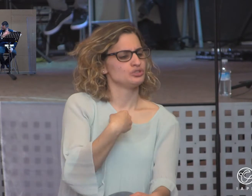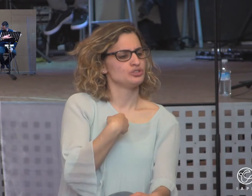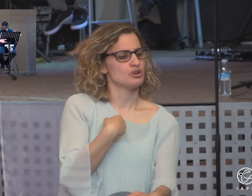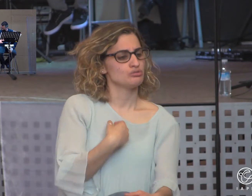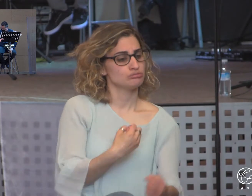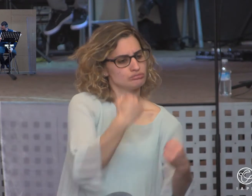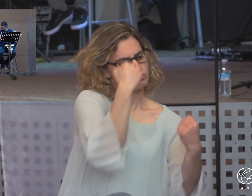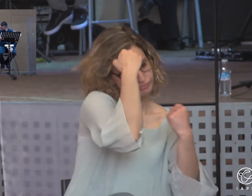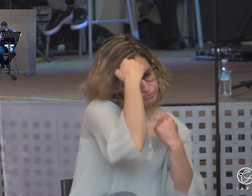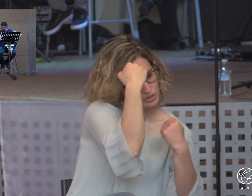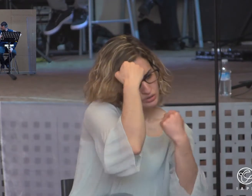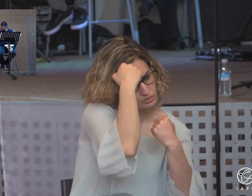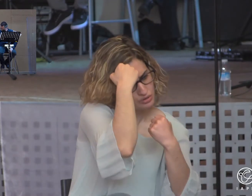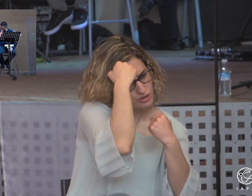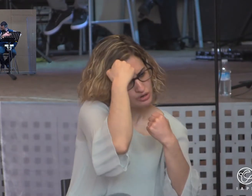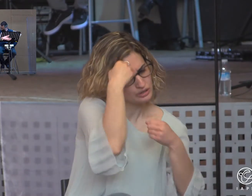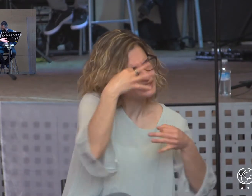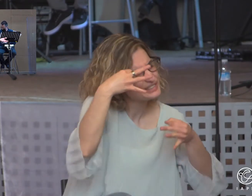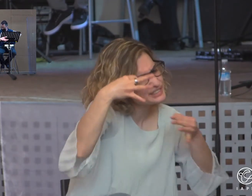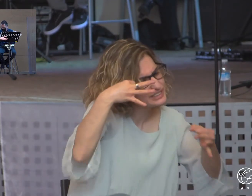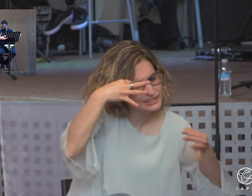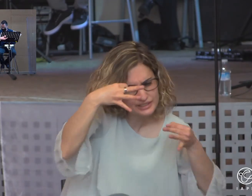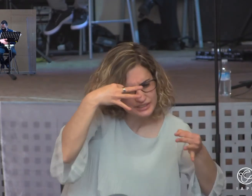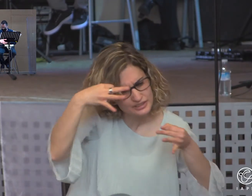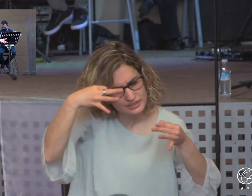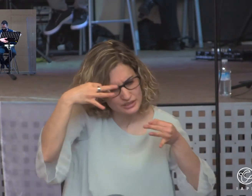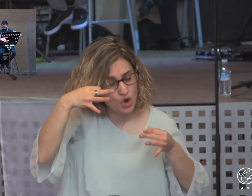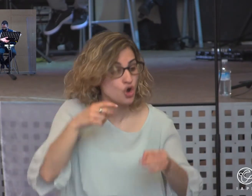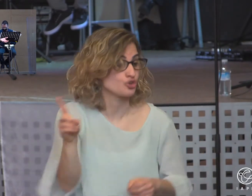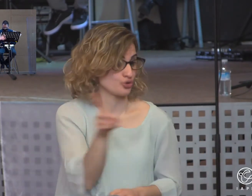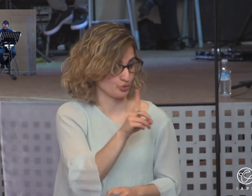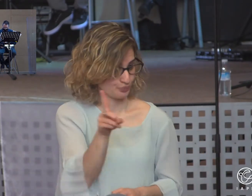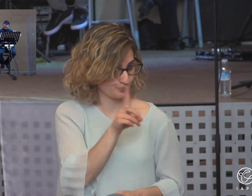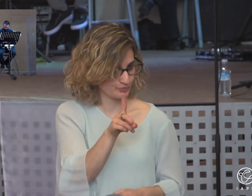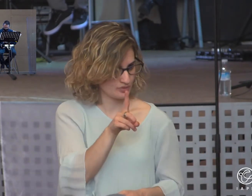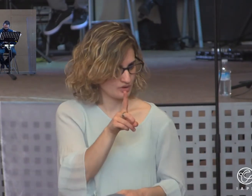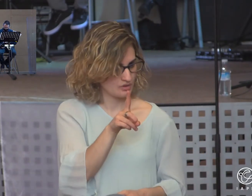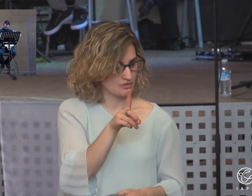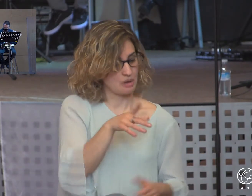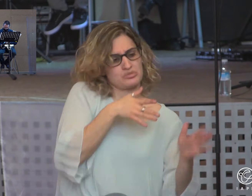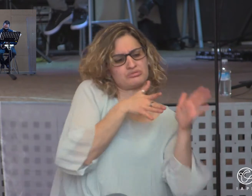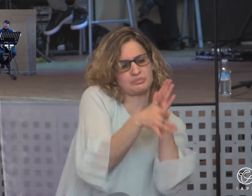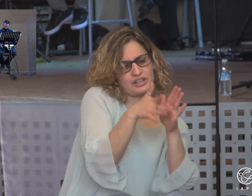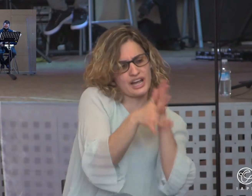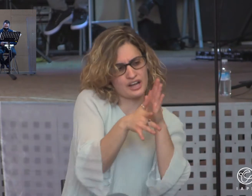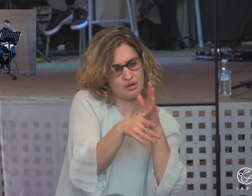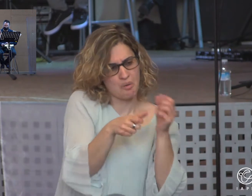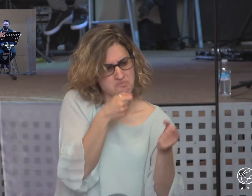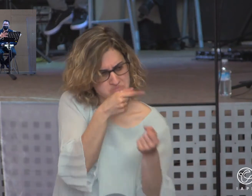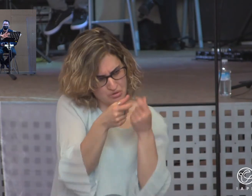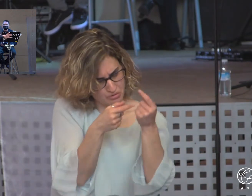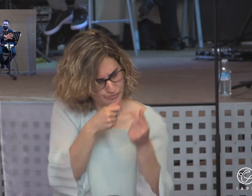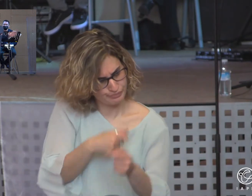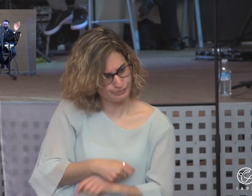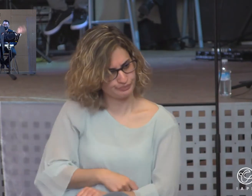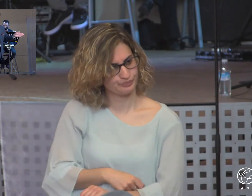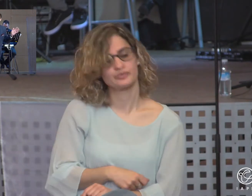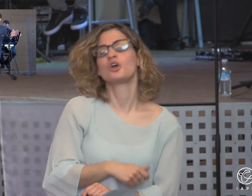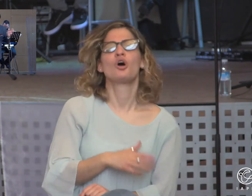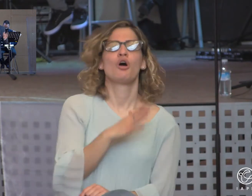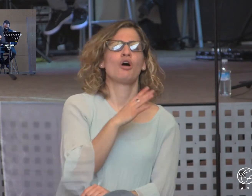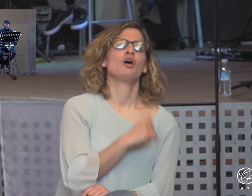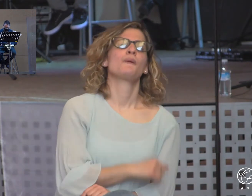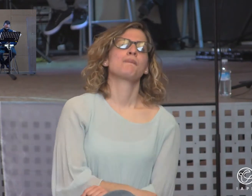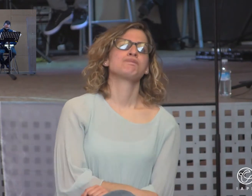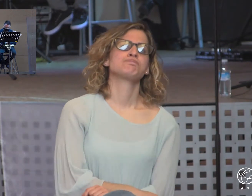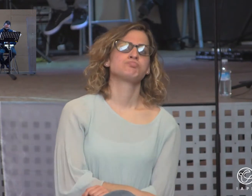de lo que pasó el Señor Jesús en eso que llamamos Semana Santa. ¿Vale? Hay estudios muy buenos acerca de la división